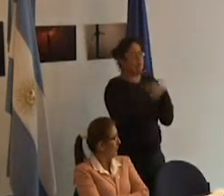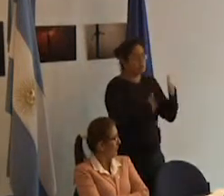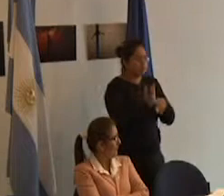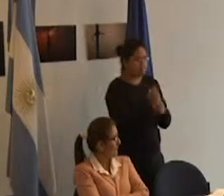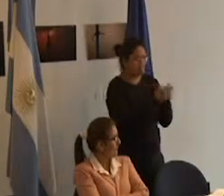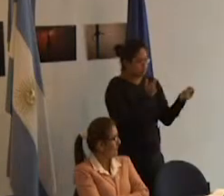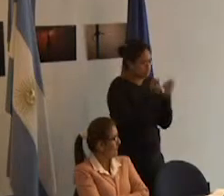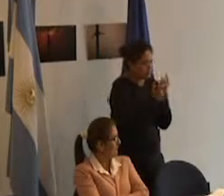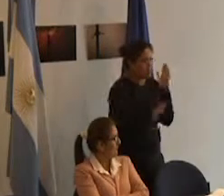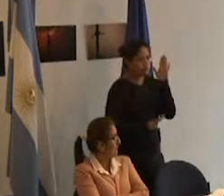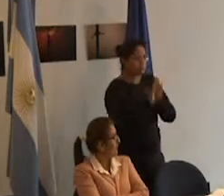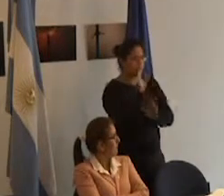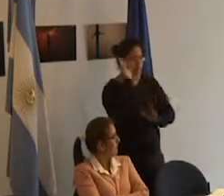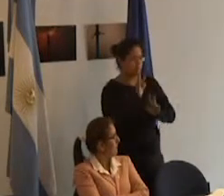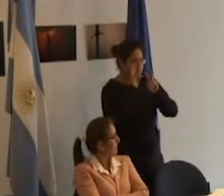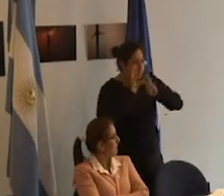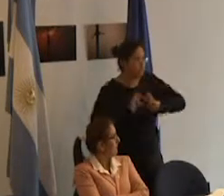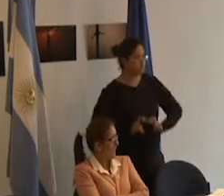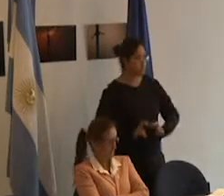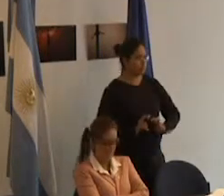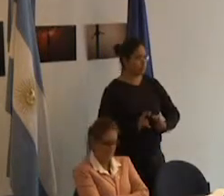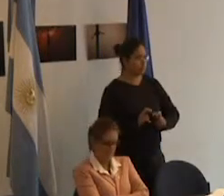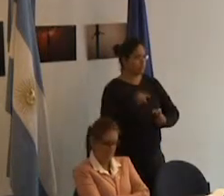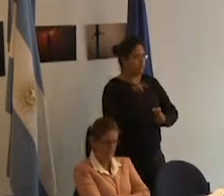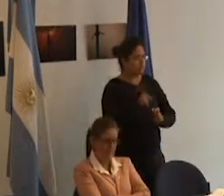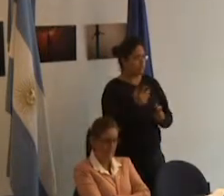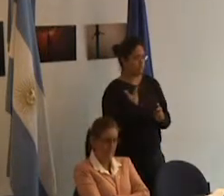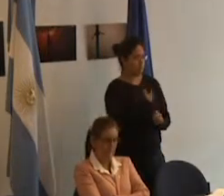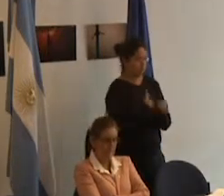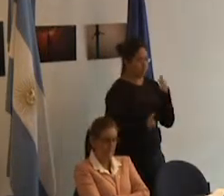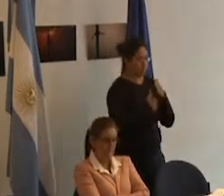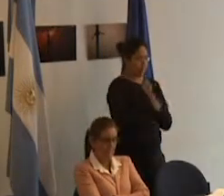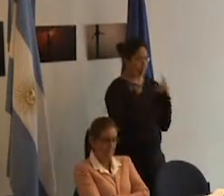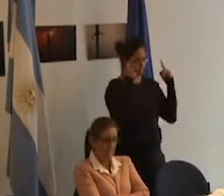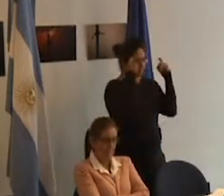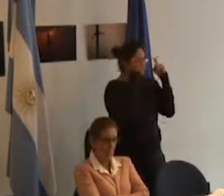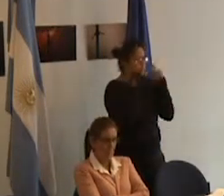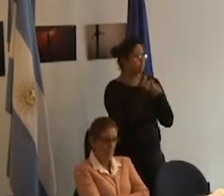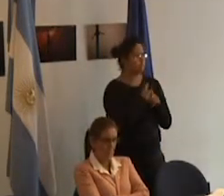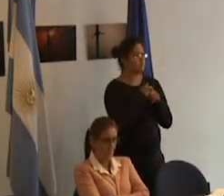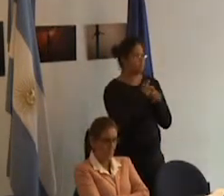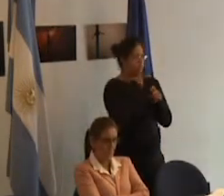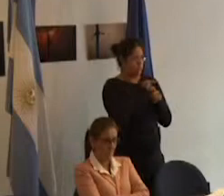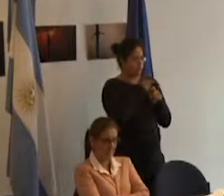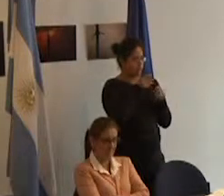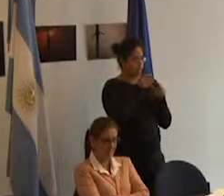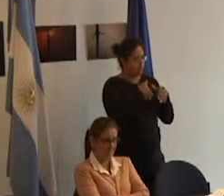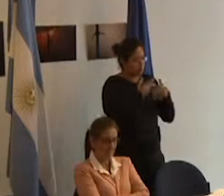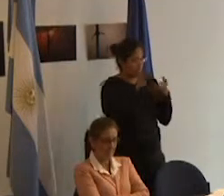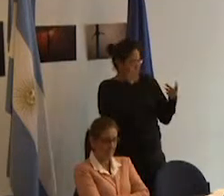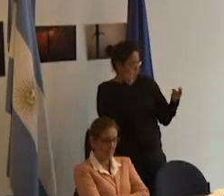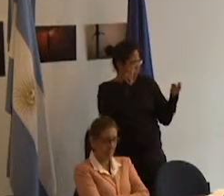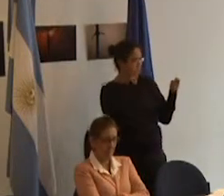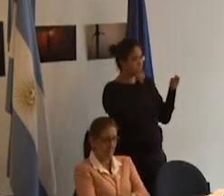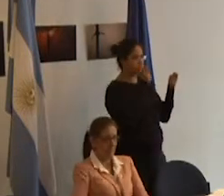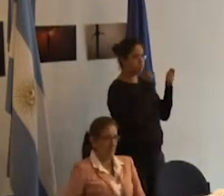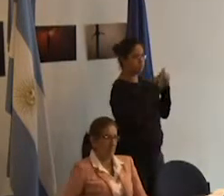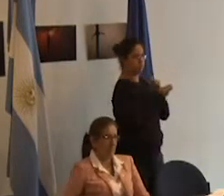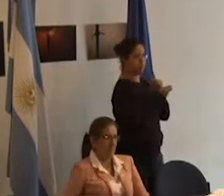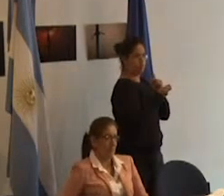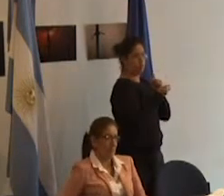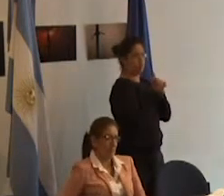de las preguntas, a través de los desarrollos de investigación, empecemos a pensar en esa transformación